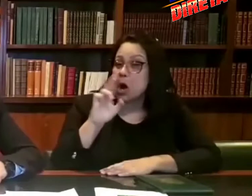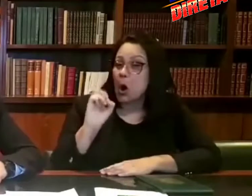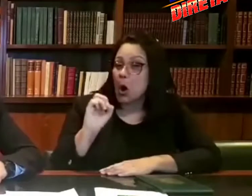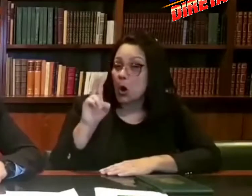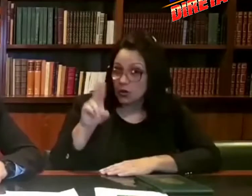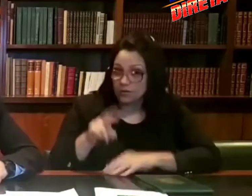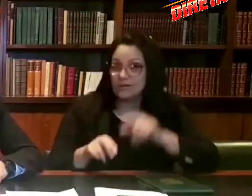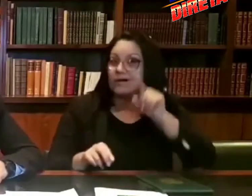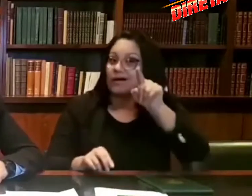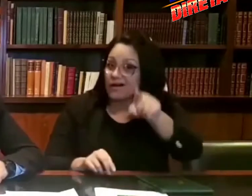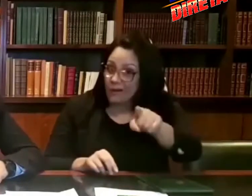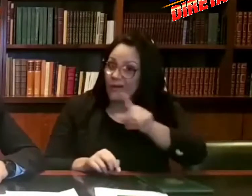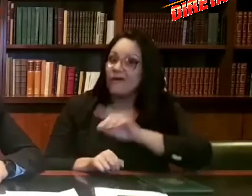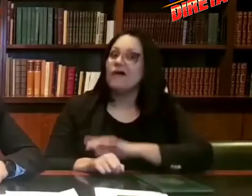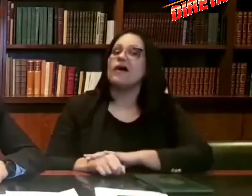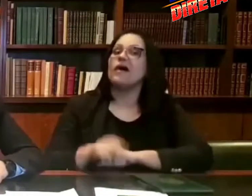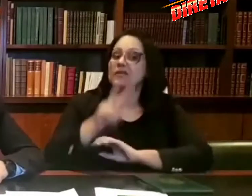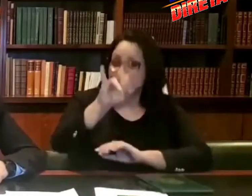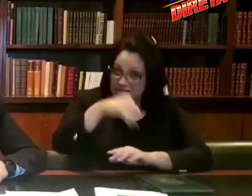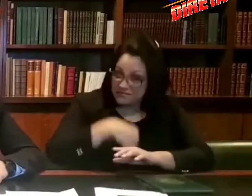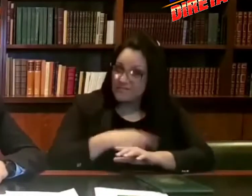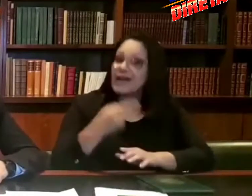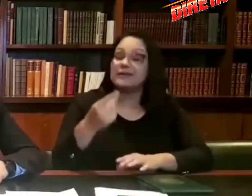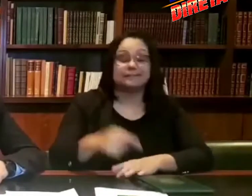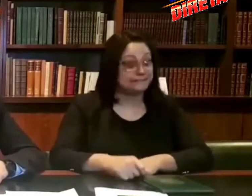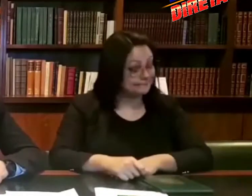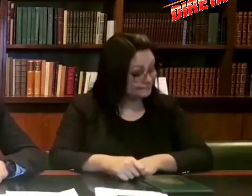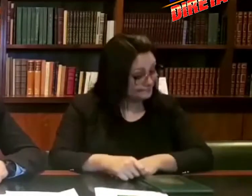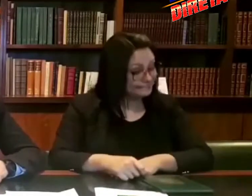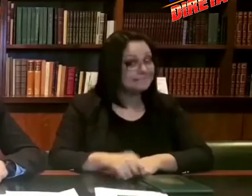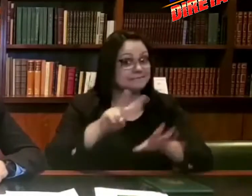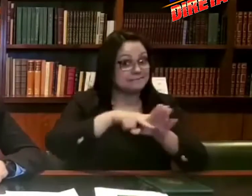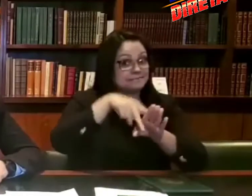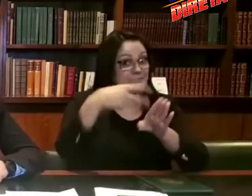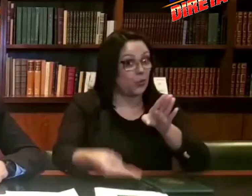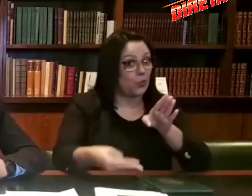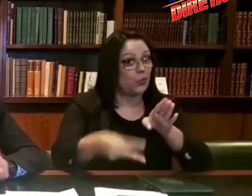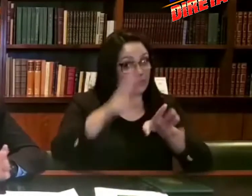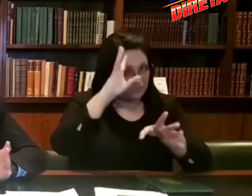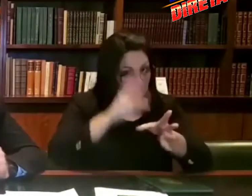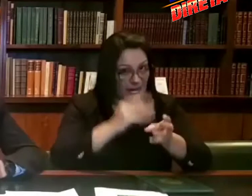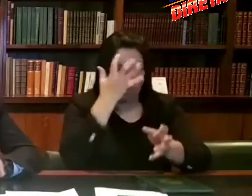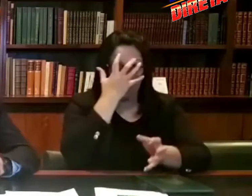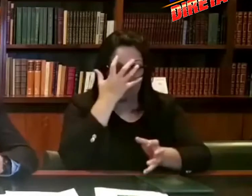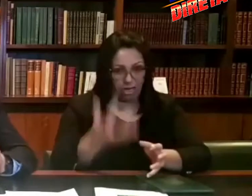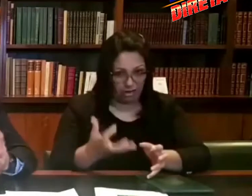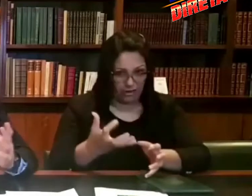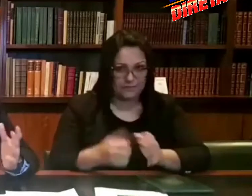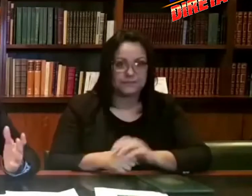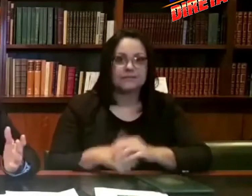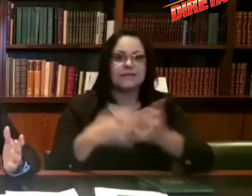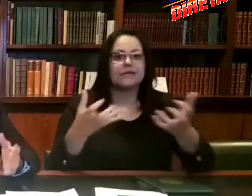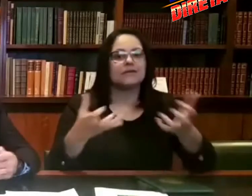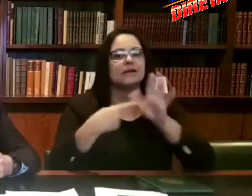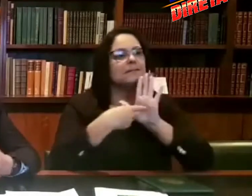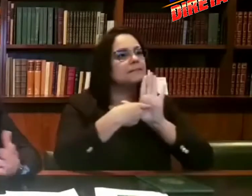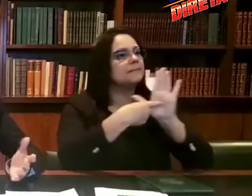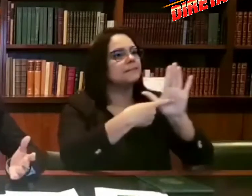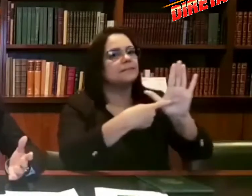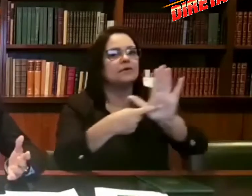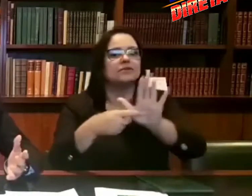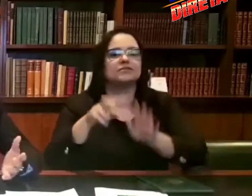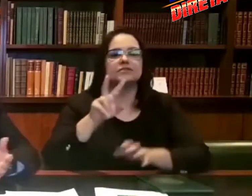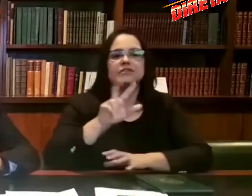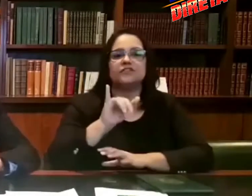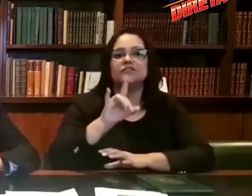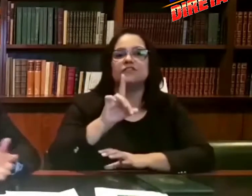avassalador. Vocês vão cair do cavalo. Literalmente. Tá? Primeiro é que eu espero, no primeiro momento, que o vídeo na íntegra não seja